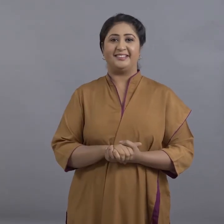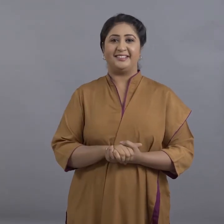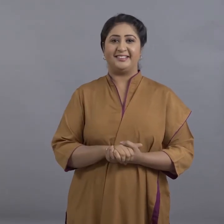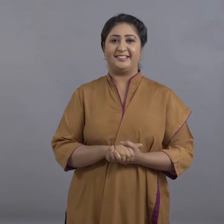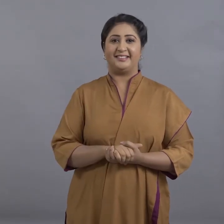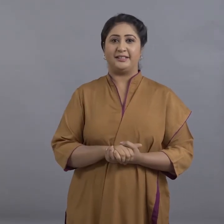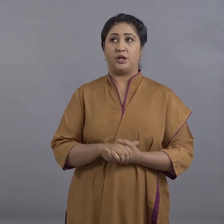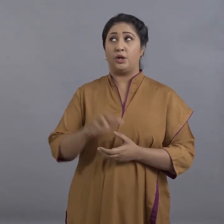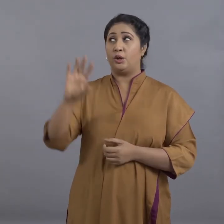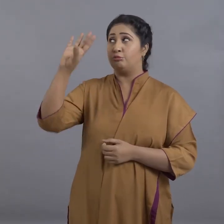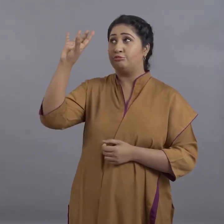दुनिया,